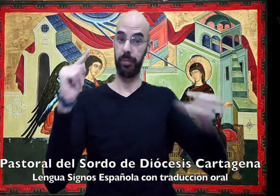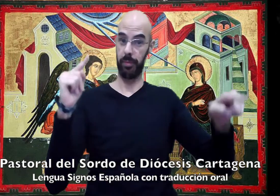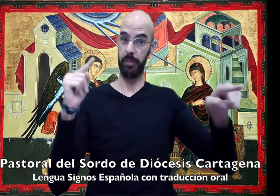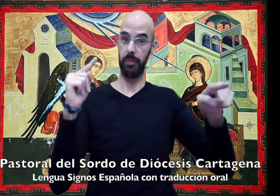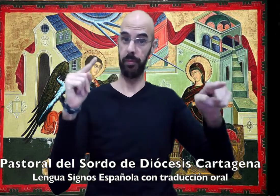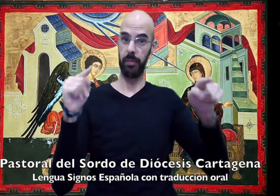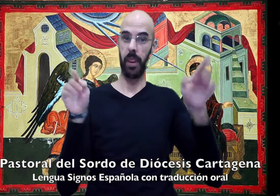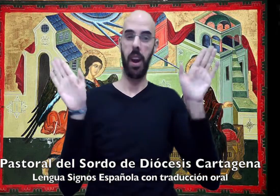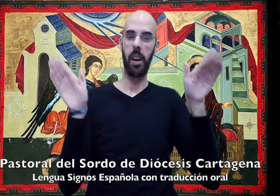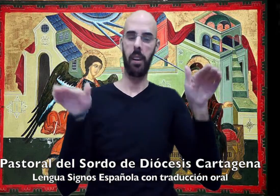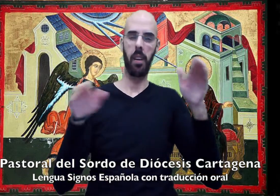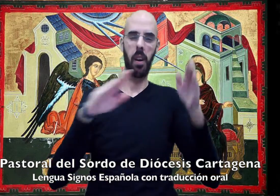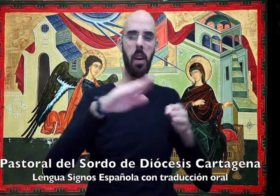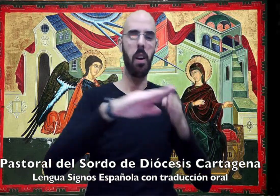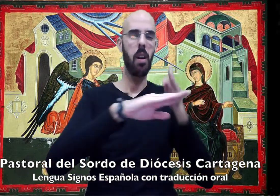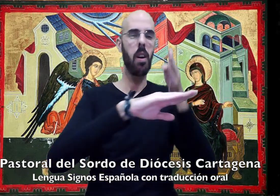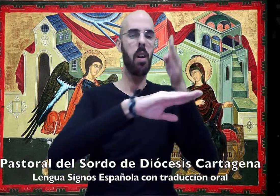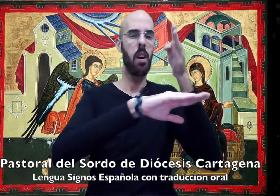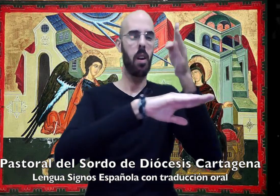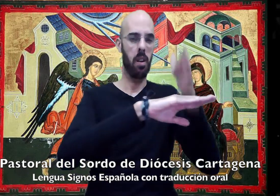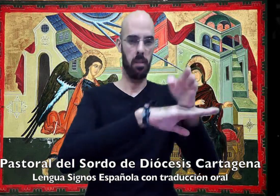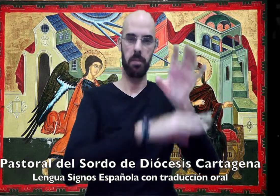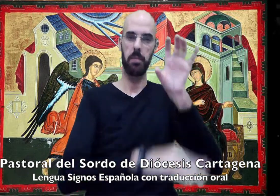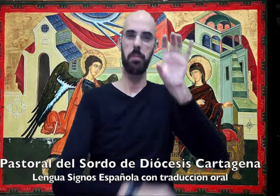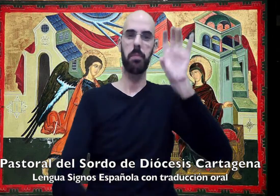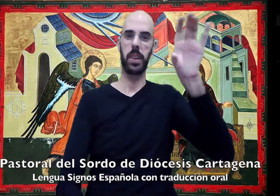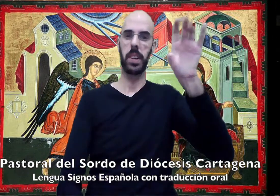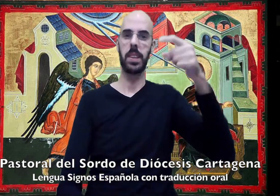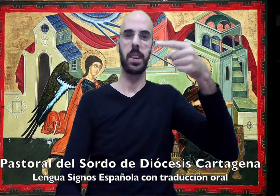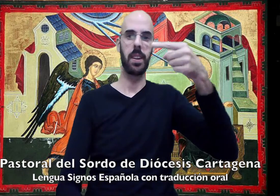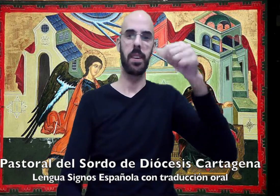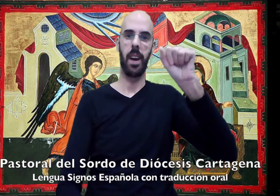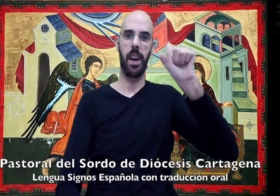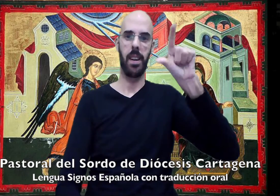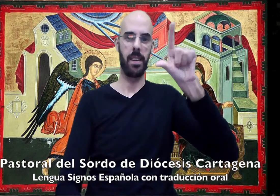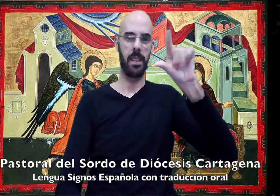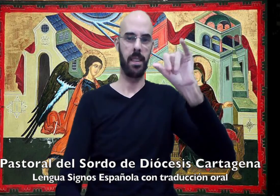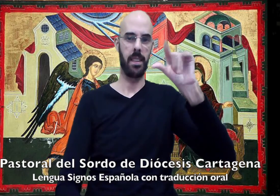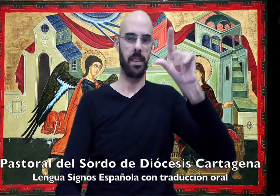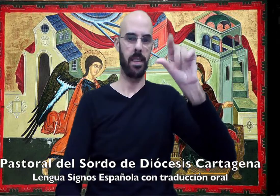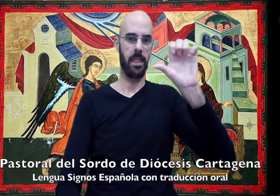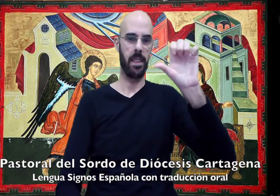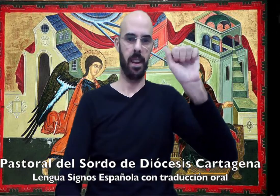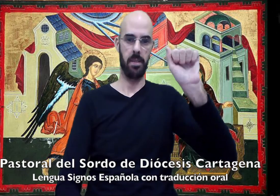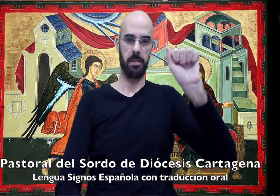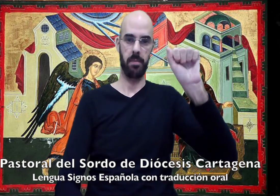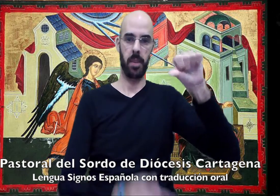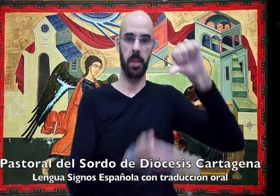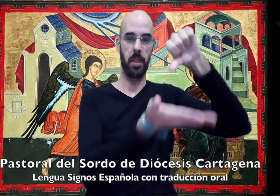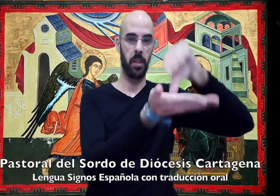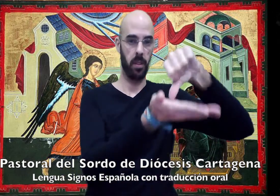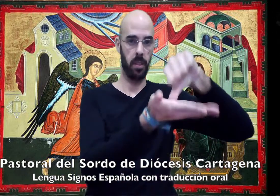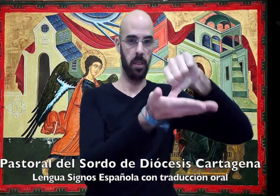enviado por Dios a una ciudad de Galilea